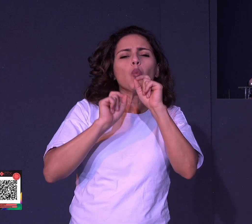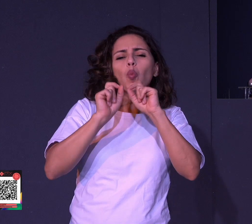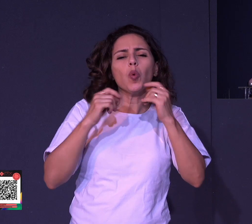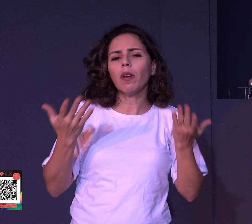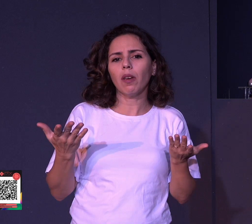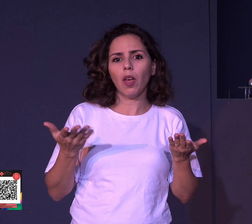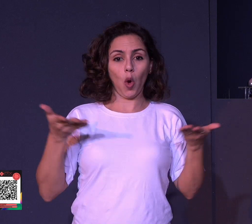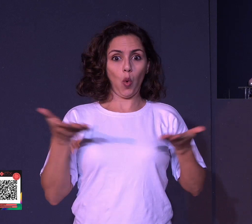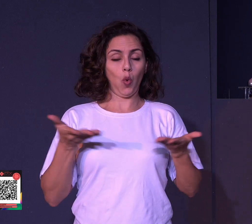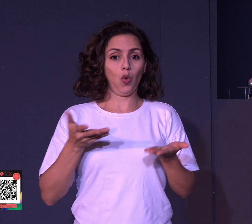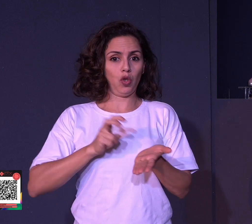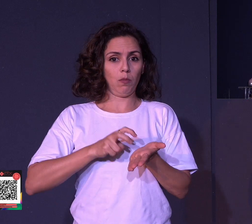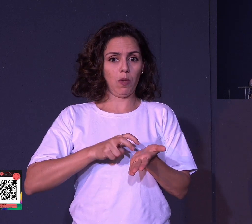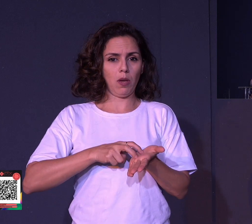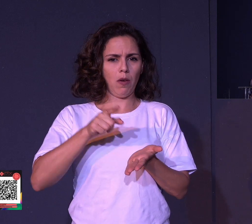em quê?